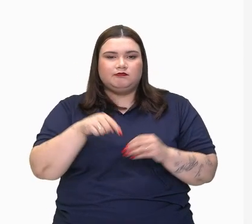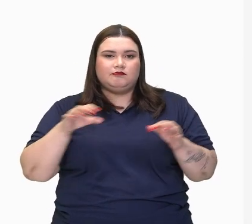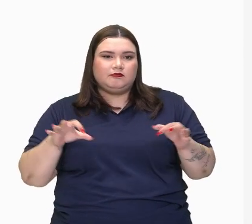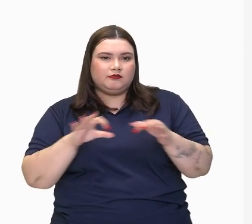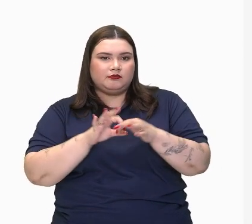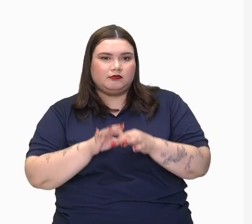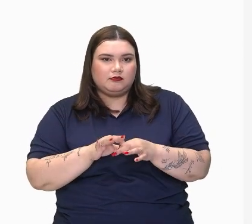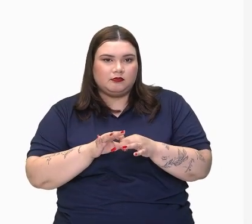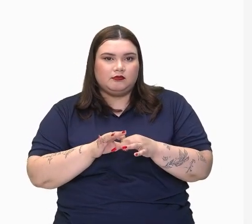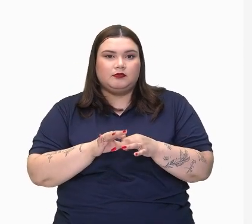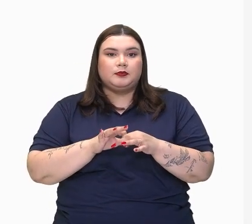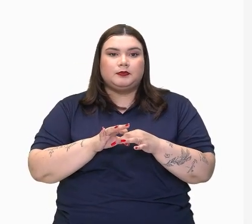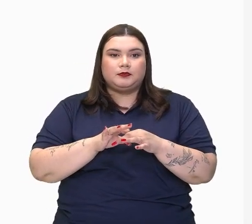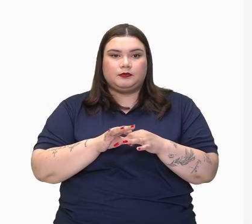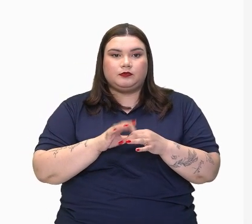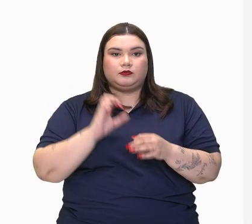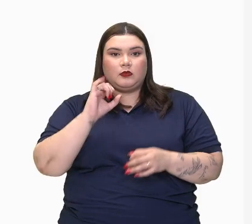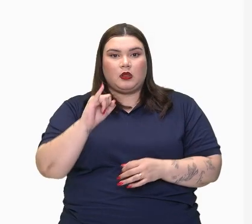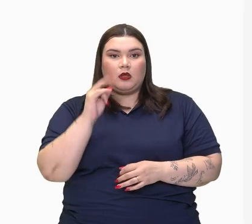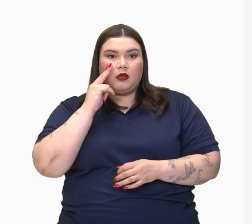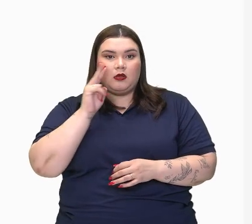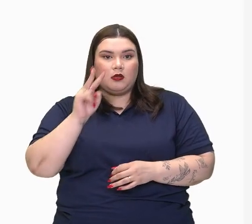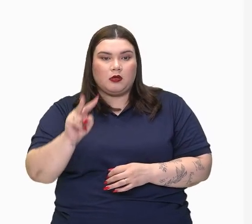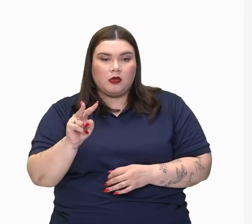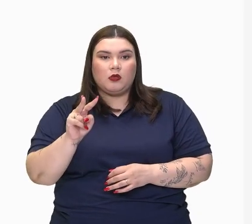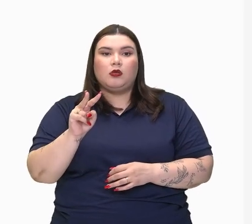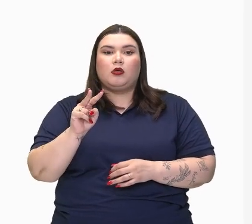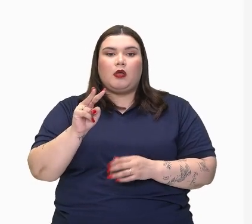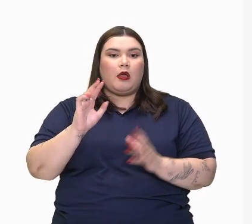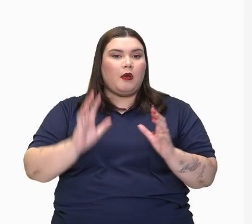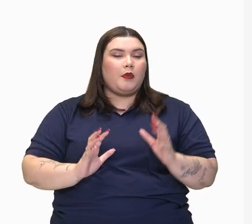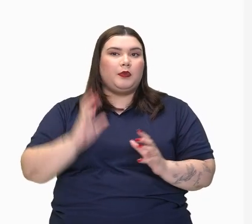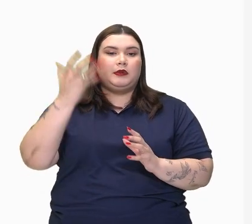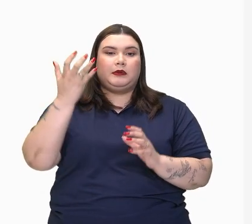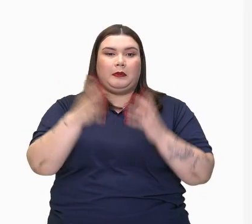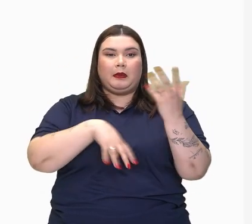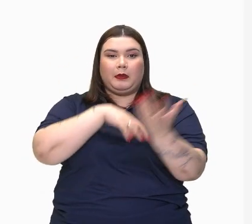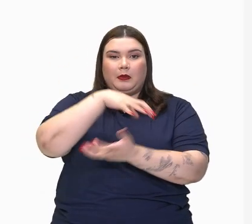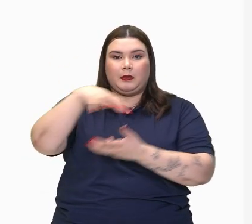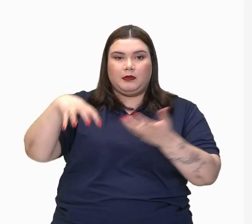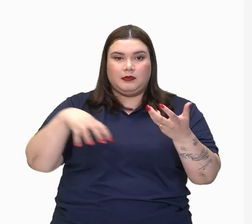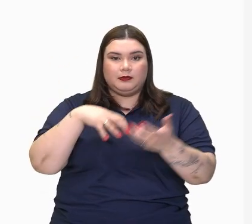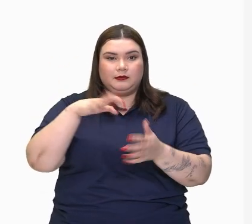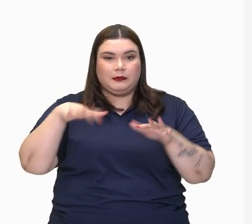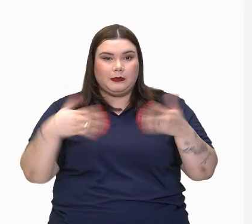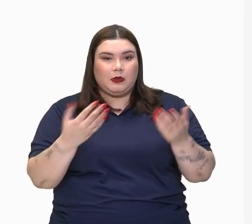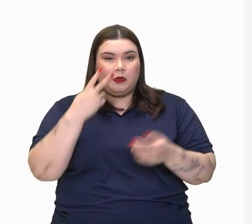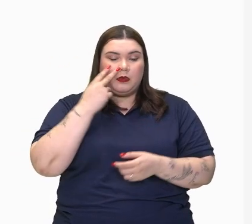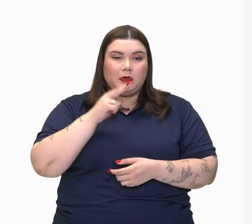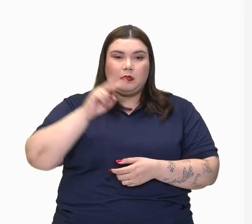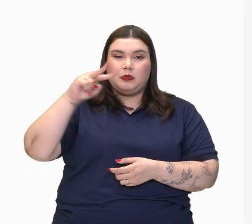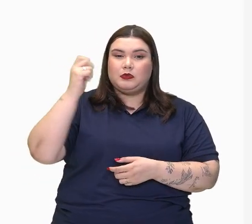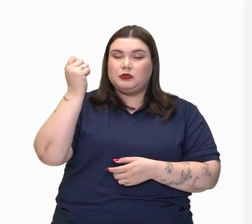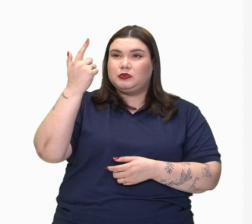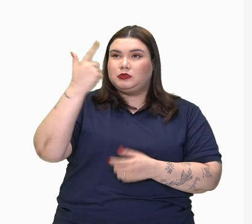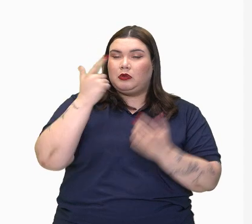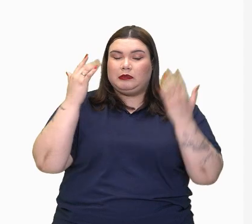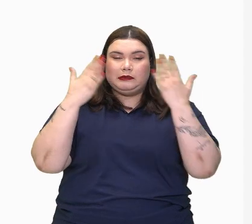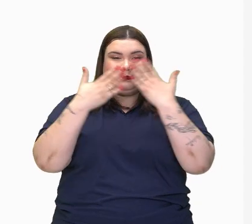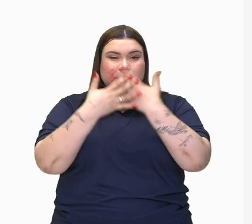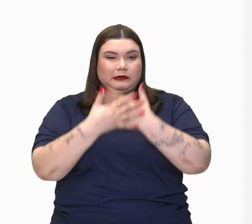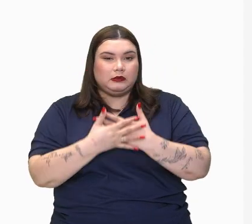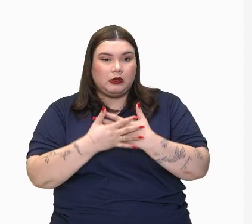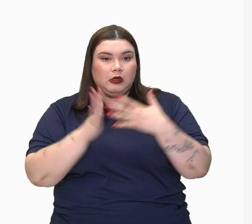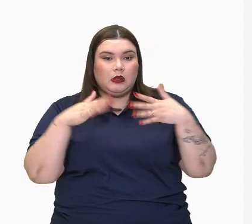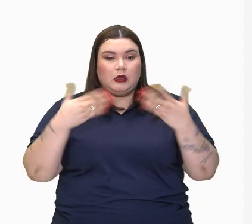naquela dança. Se via crucis, virou circo, estou aqui. E nisso o sol cegou seus olhos.